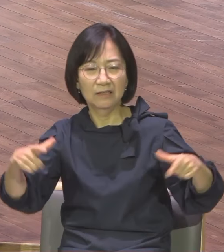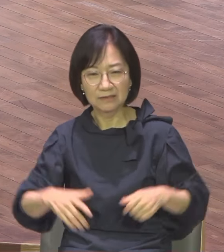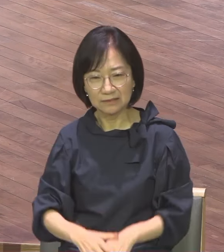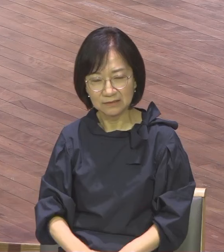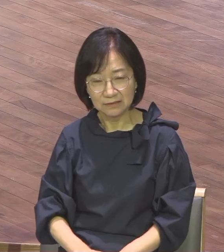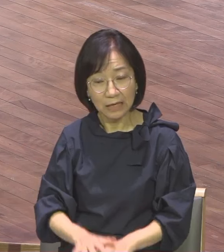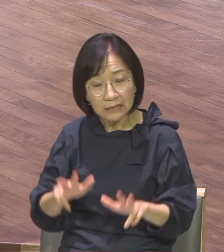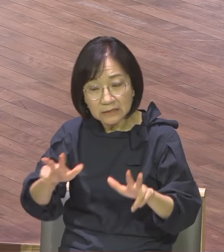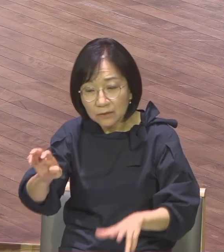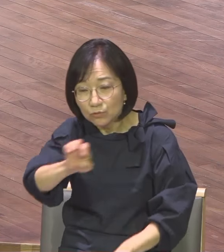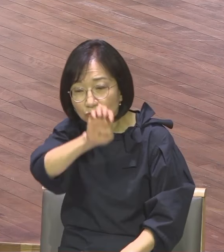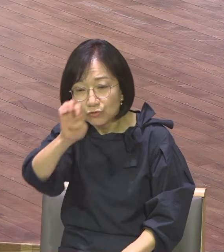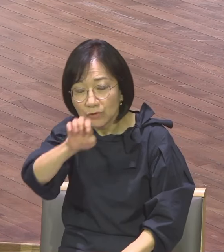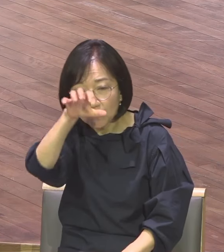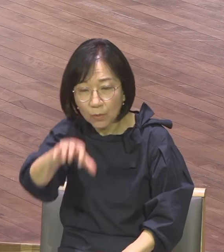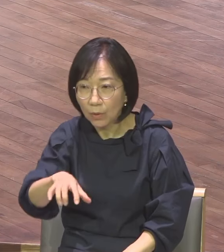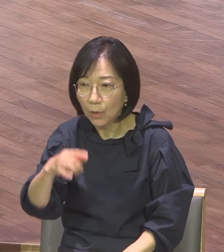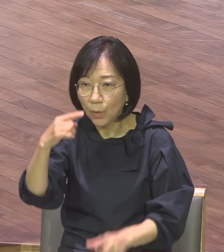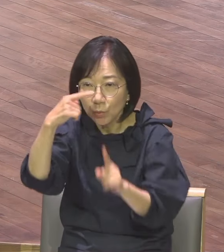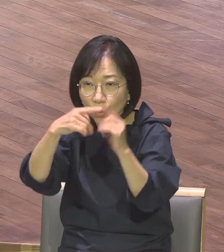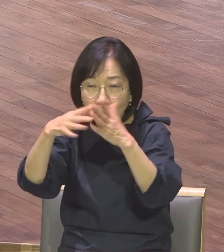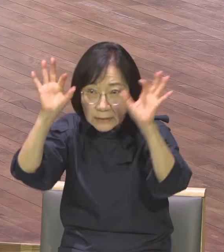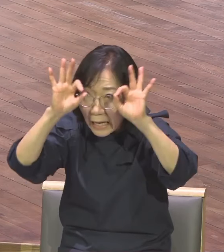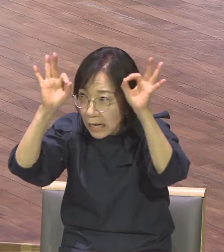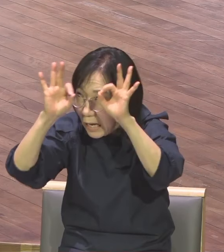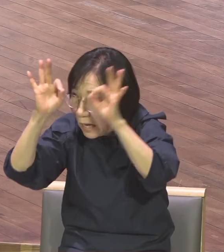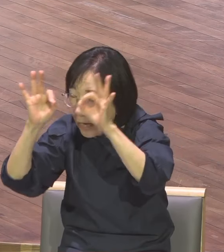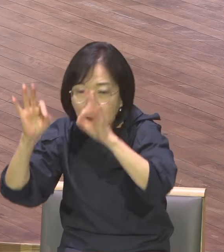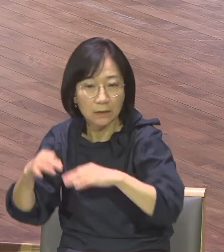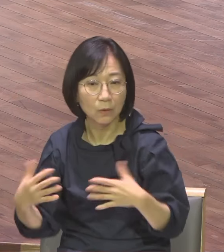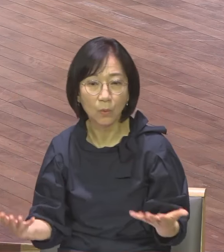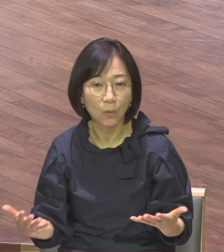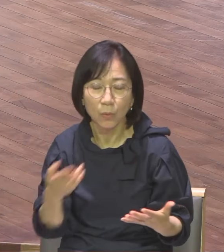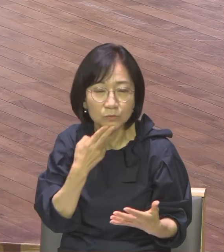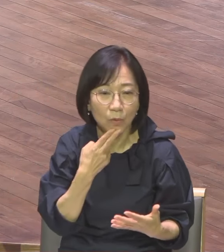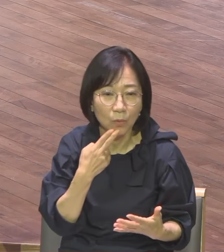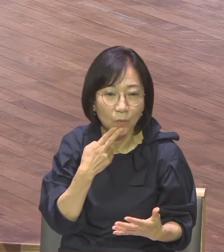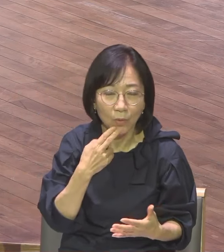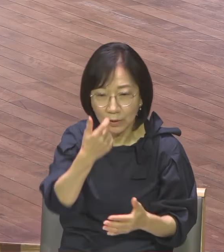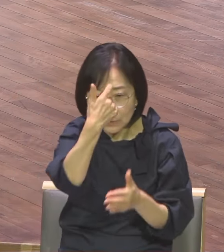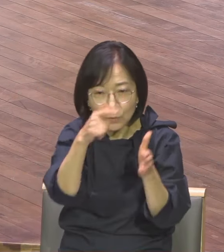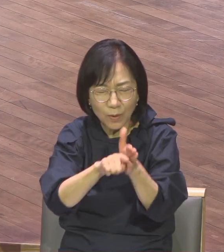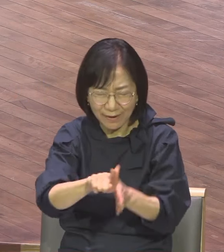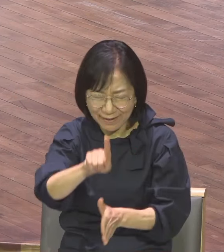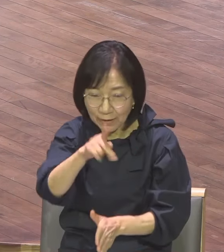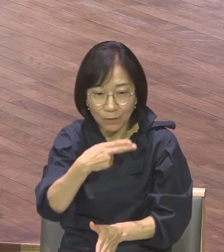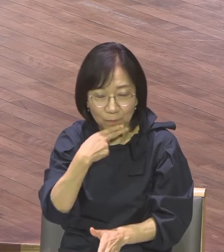없습니다. 눈을 씻고 봐도 교회가 개신교회가 없어요. 전부 다